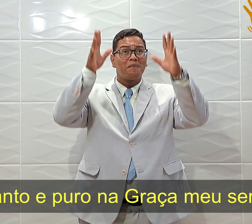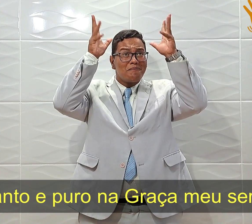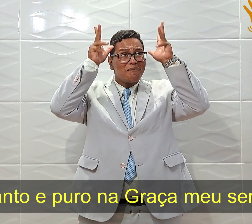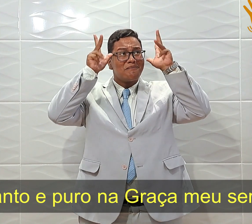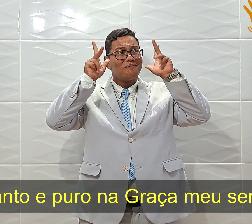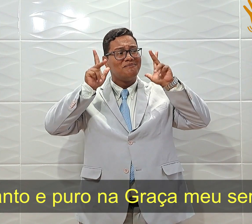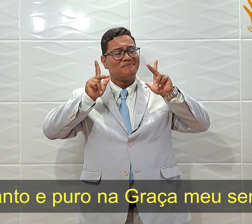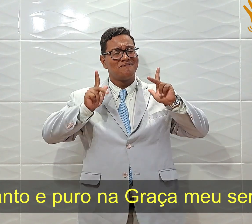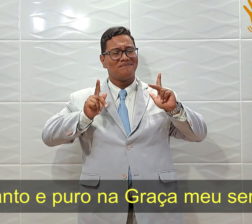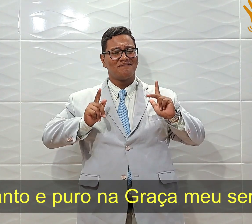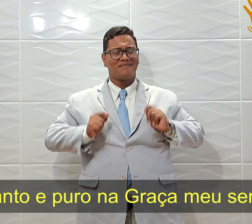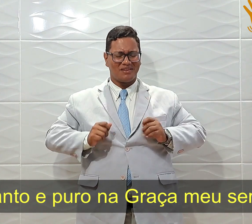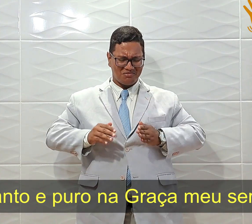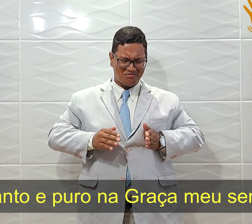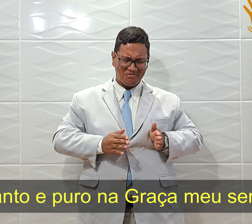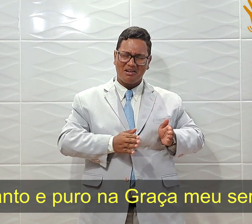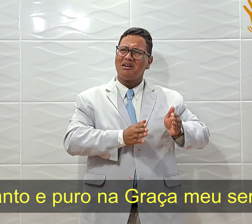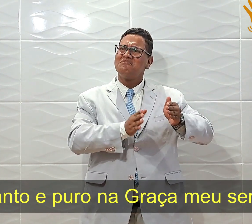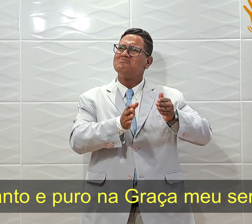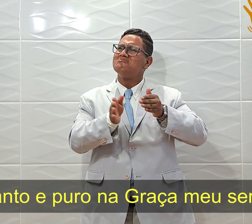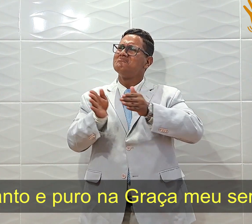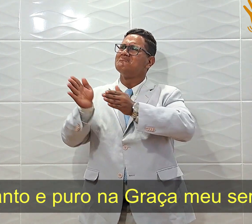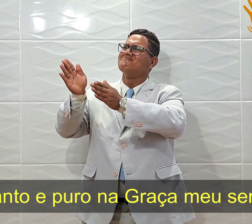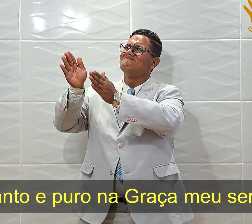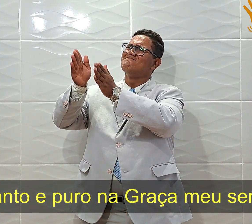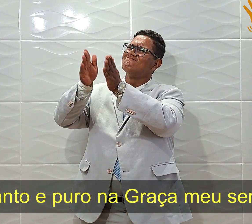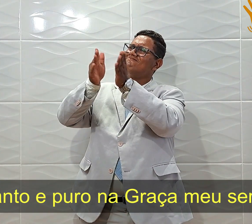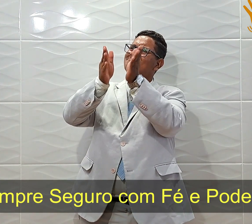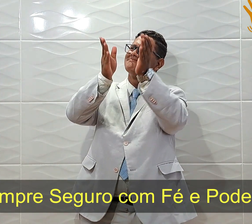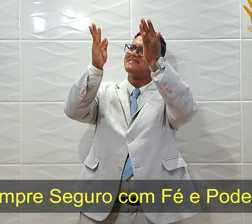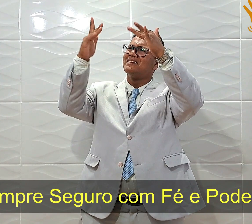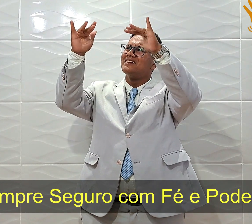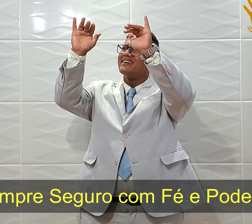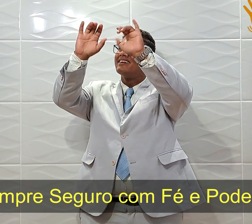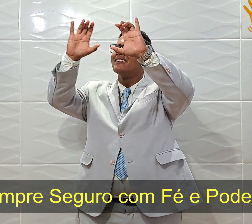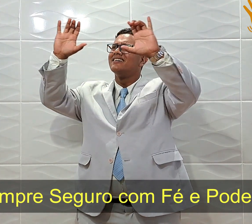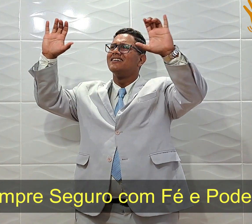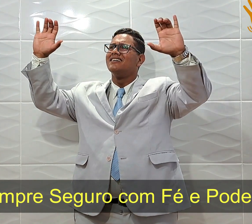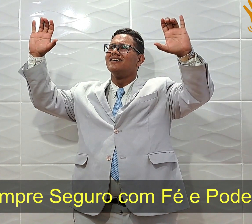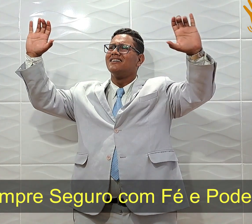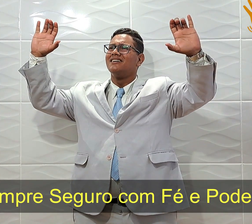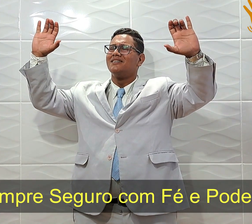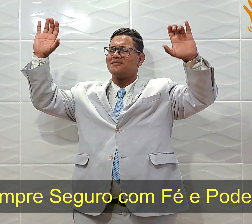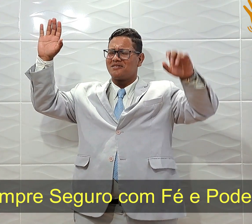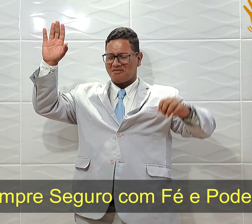na graça meu ser Sempre seguro